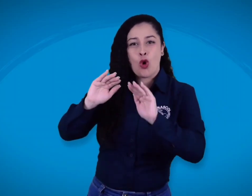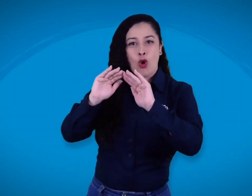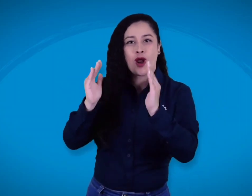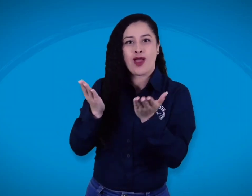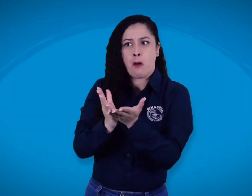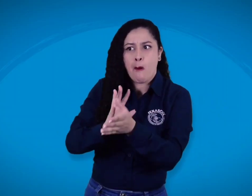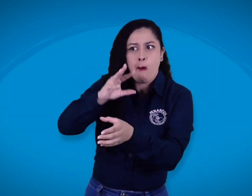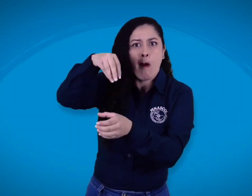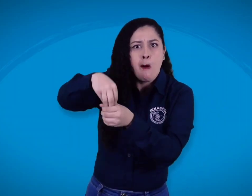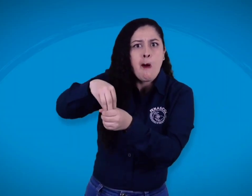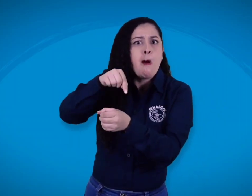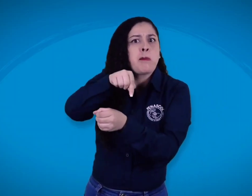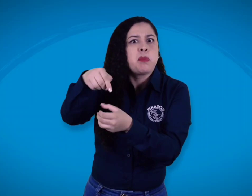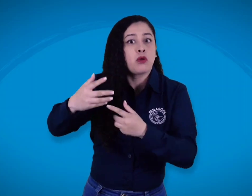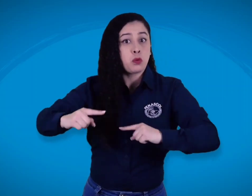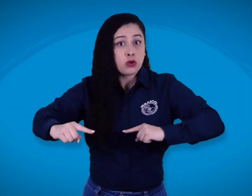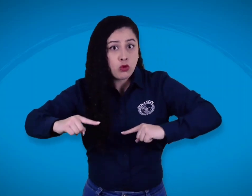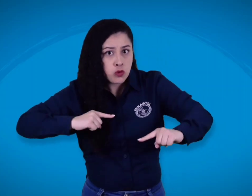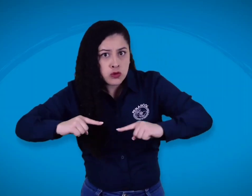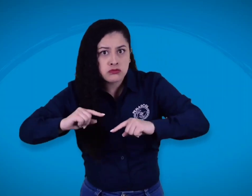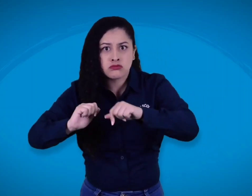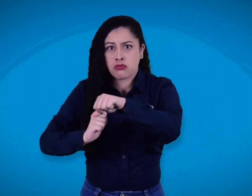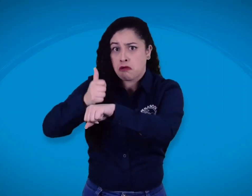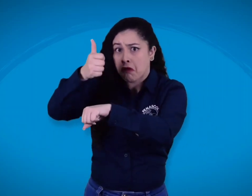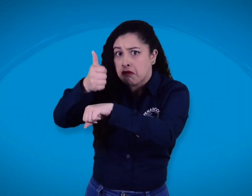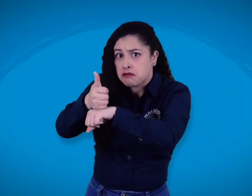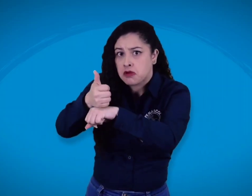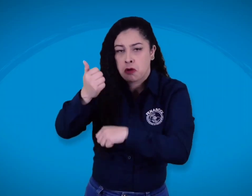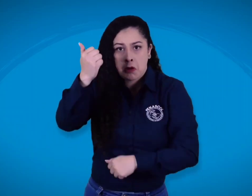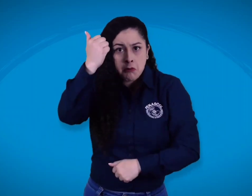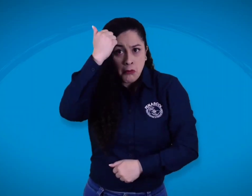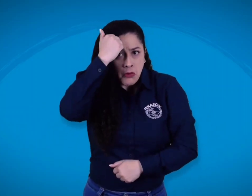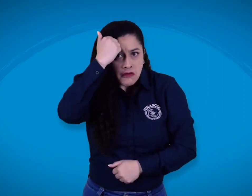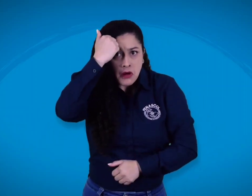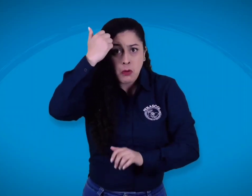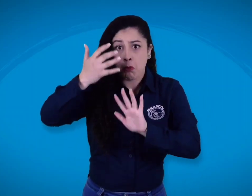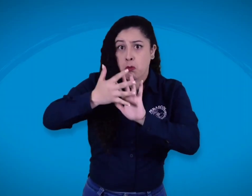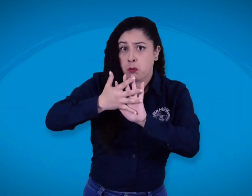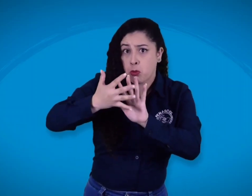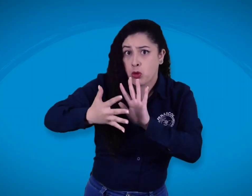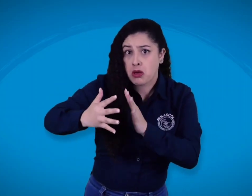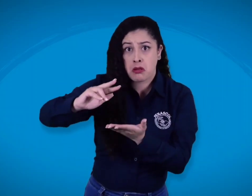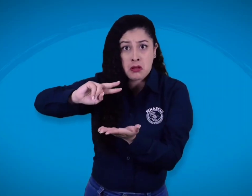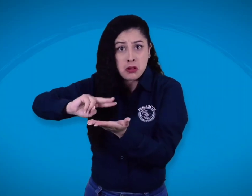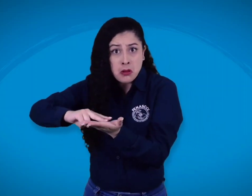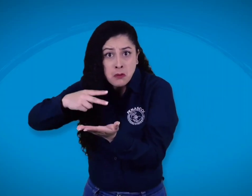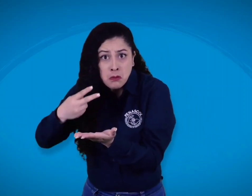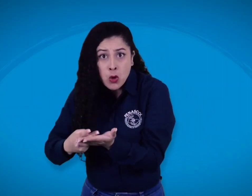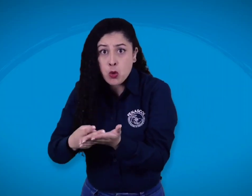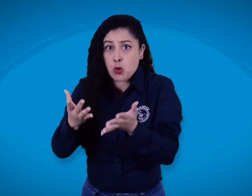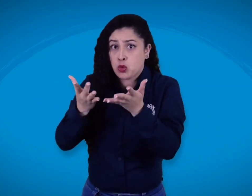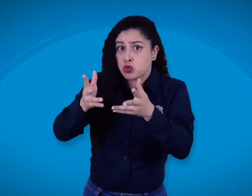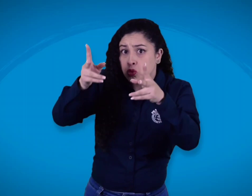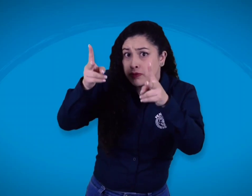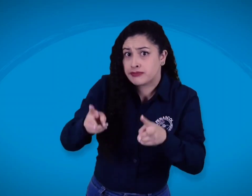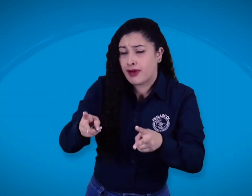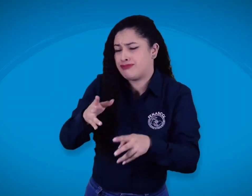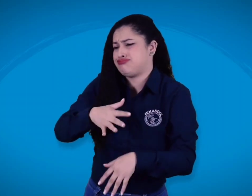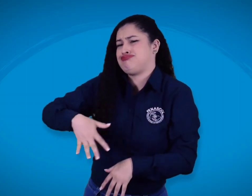sorda la comunidad educativa de los diferentes colegios como coordinadores directivos docentes modelos lingüísticos